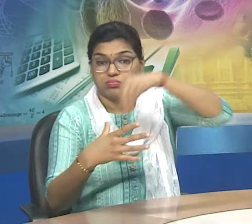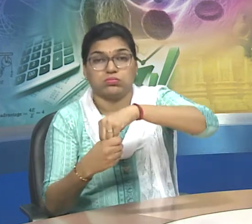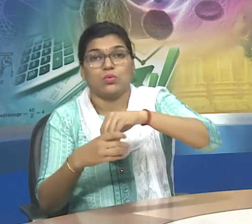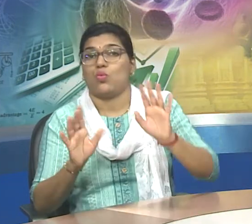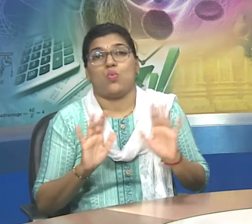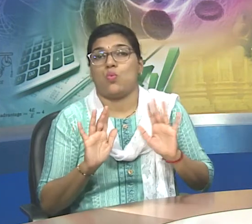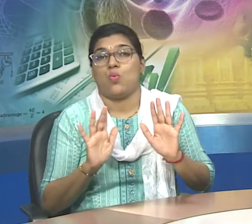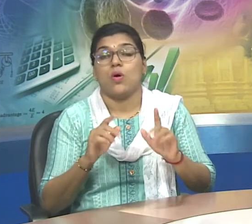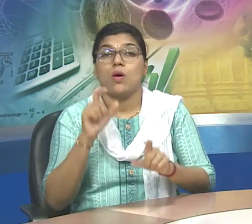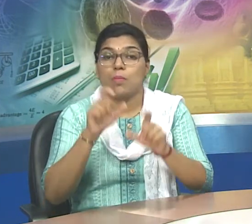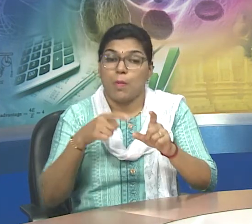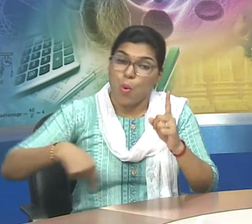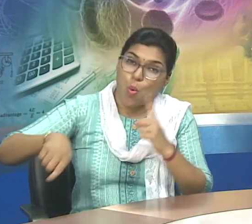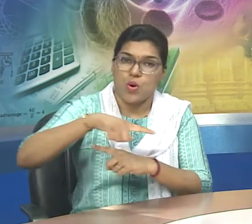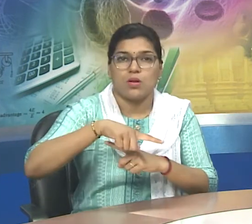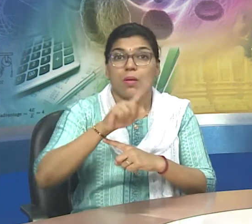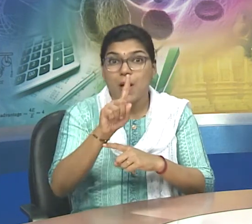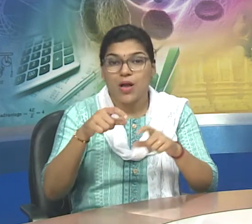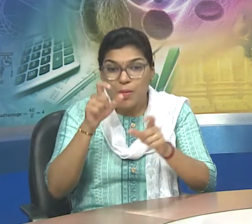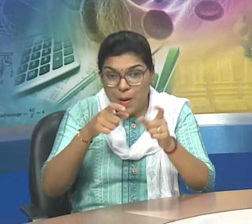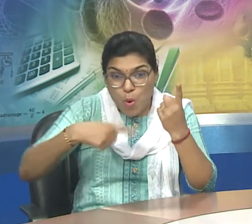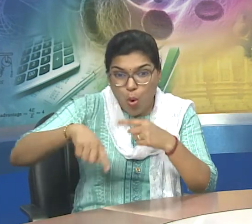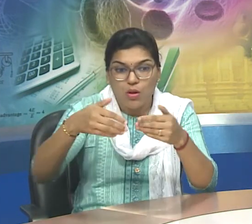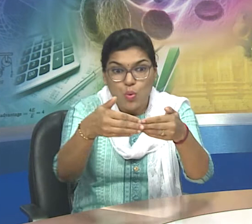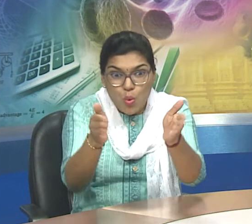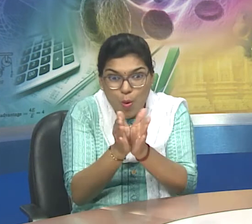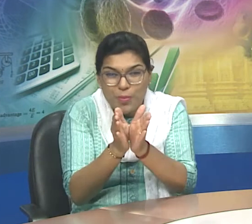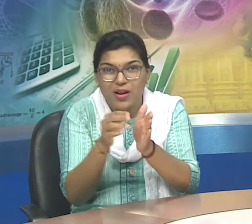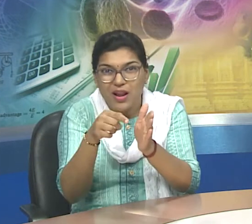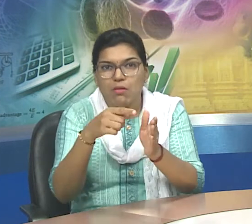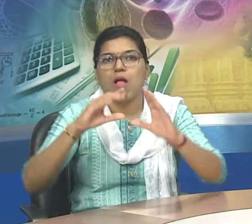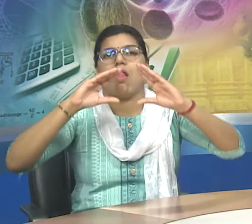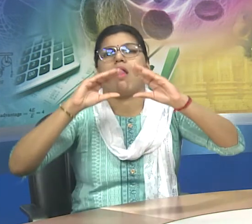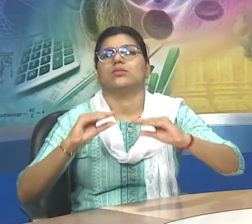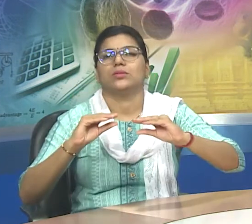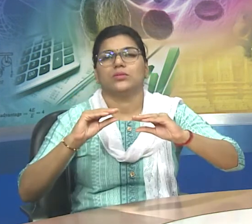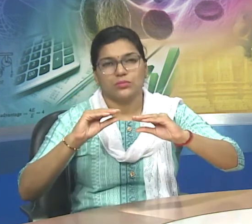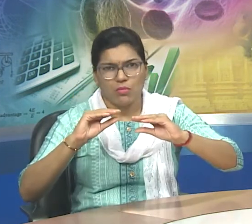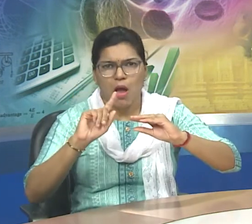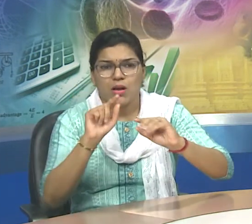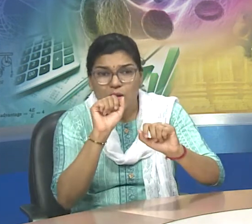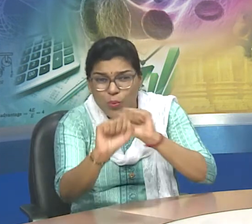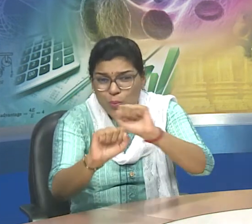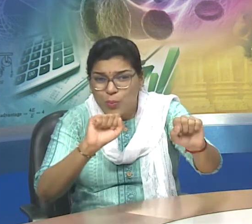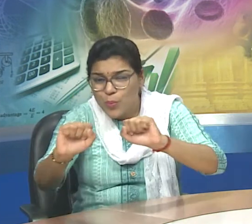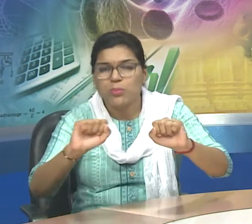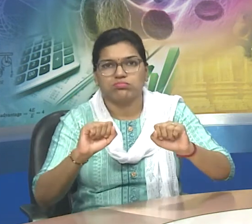कि सरकार के बिना लोग आपस में जो सहयोग है, जो एक भावना है आपस में जुड़ने